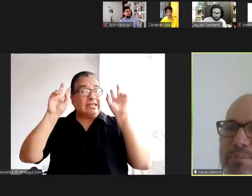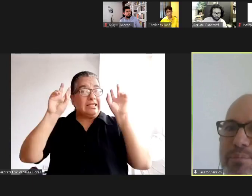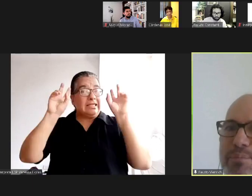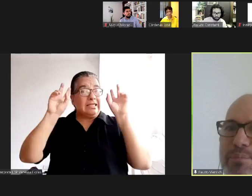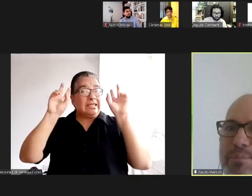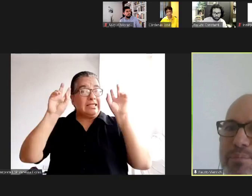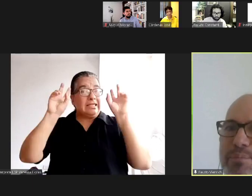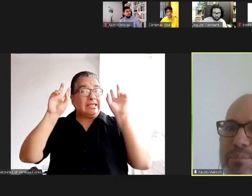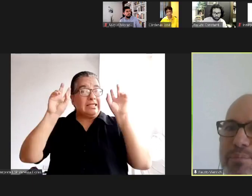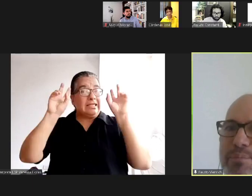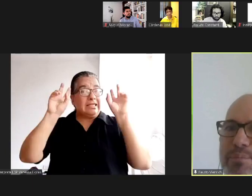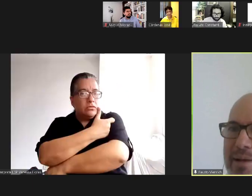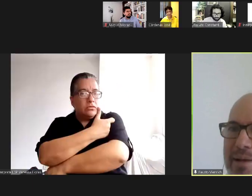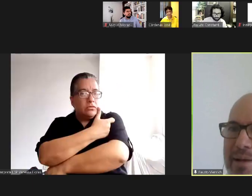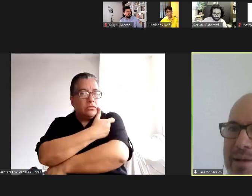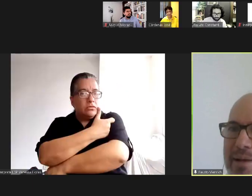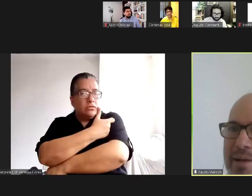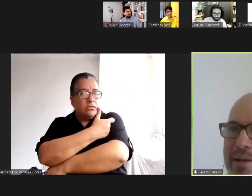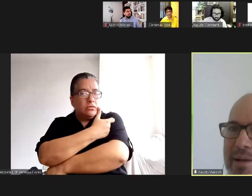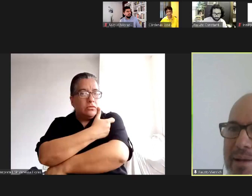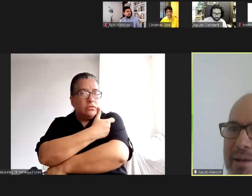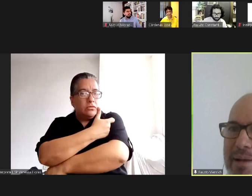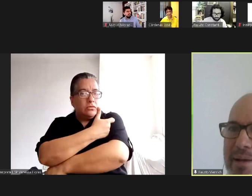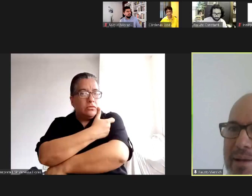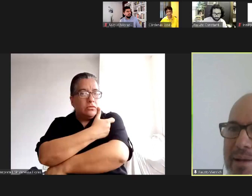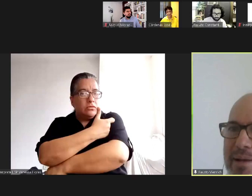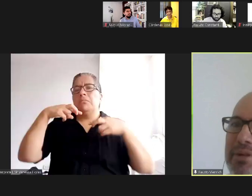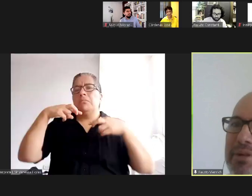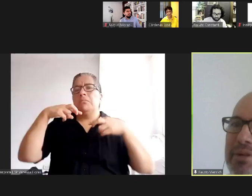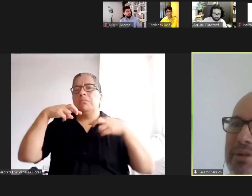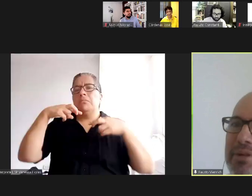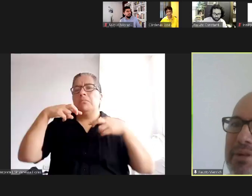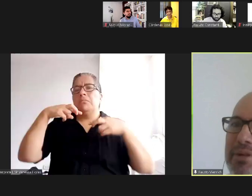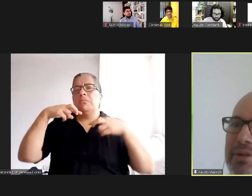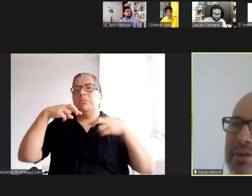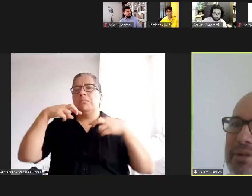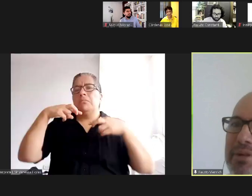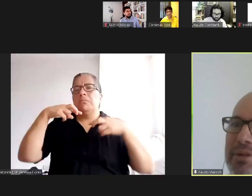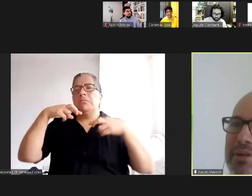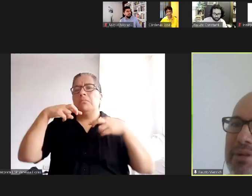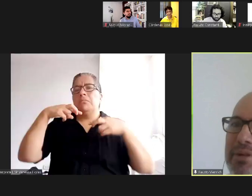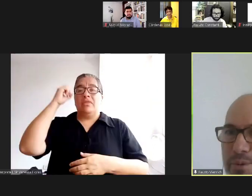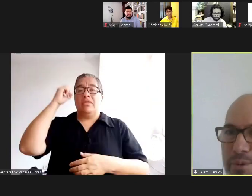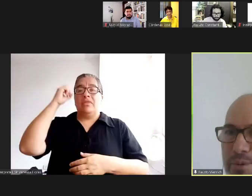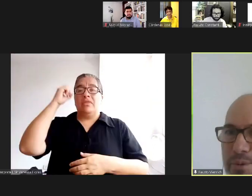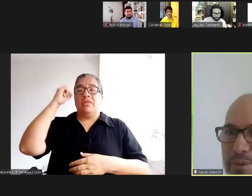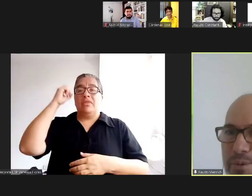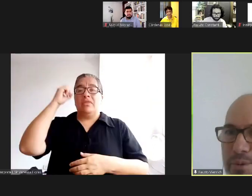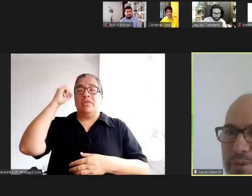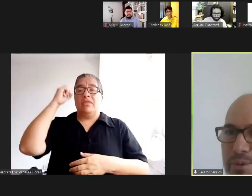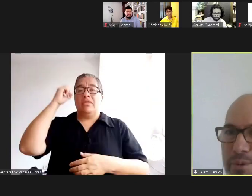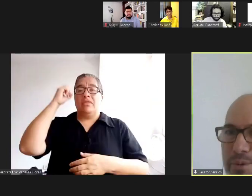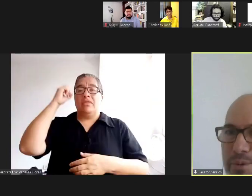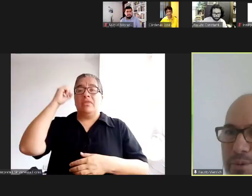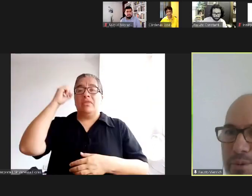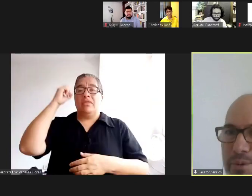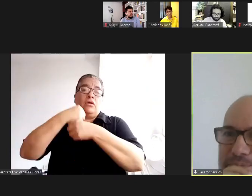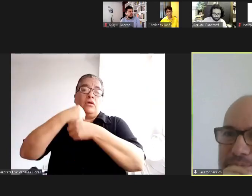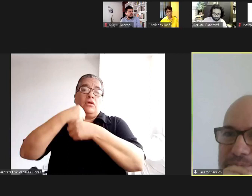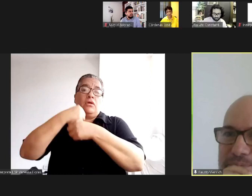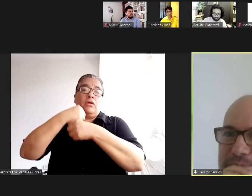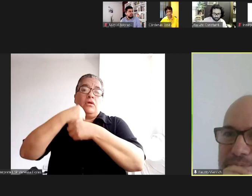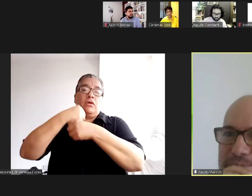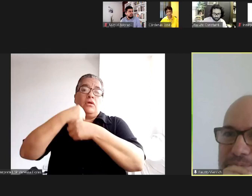posibles excepciones o licencias, pero ya en el ámbito, no el de derecho a autor, sino en el ámbito de las patentes, ¿no? Que es un rubro diferente, ¿no? Al derecho de